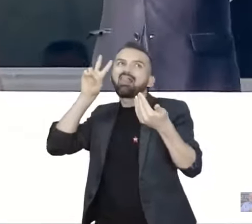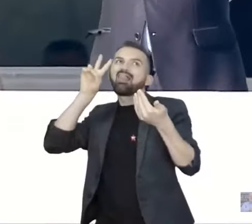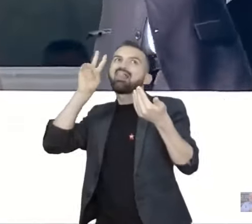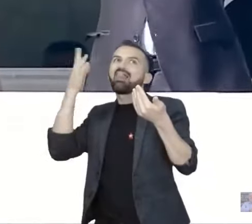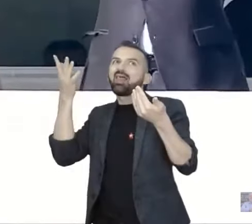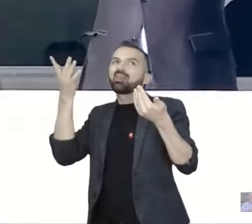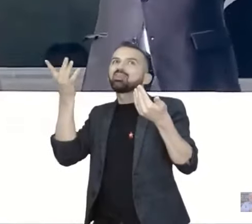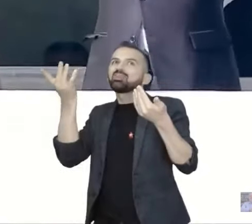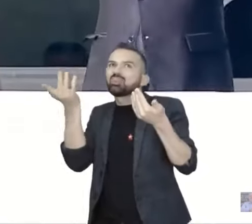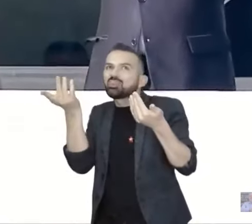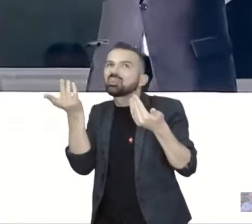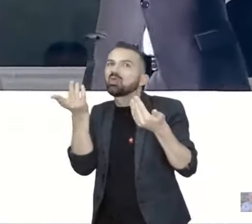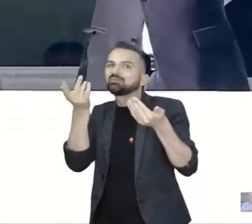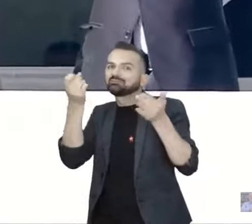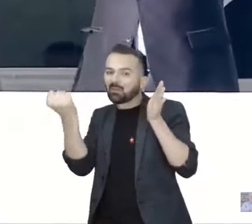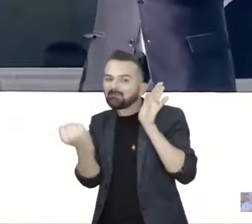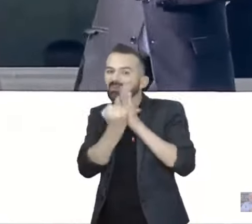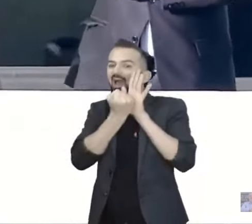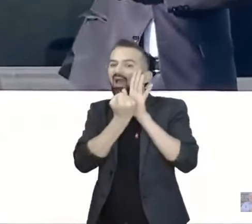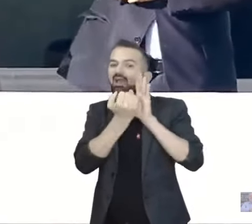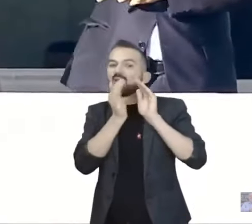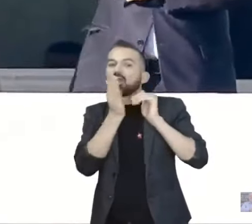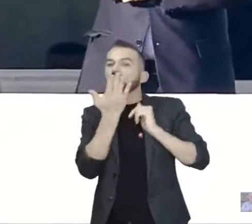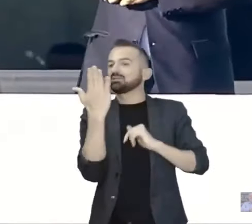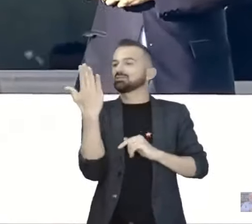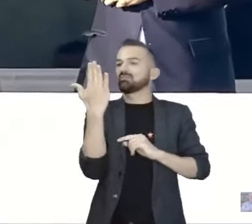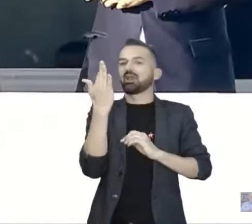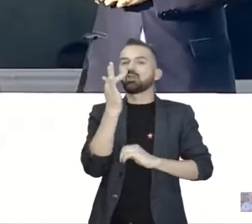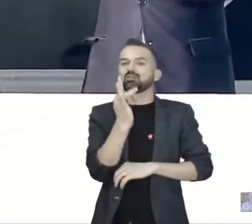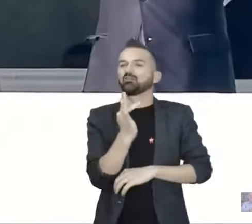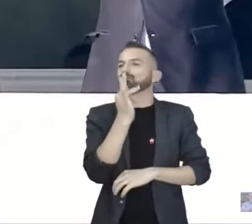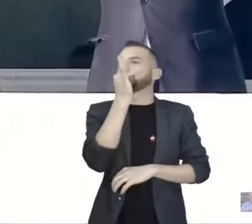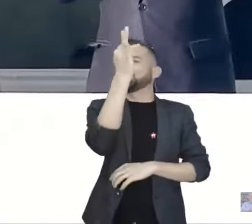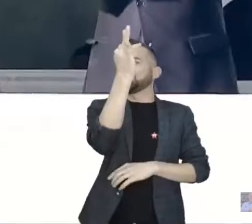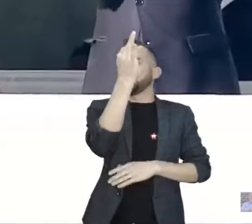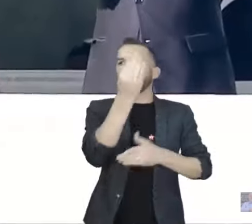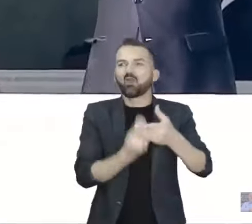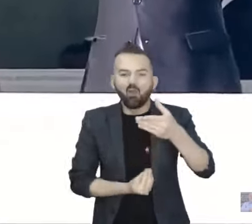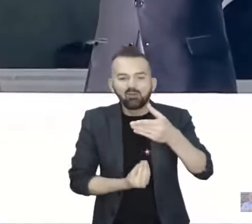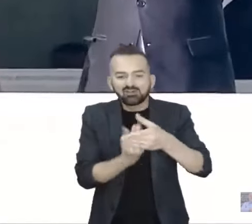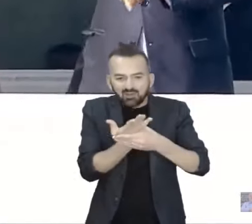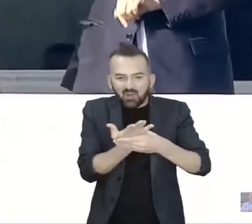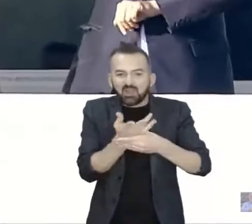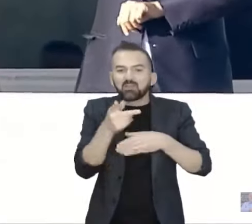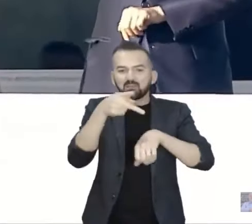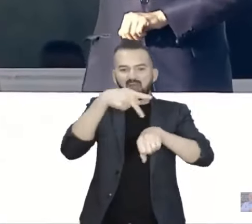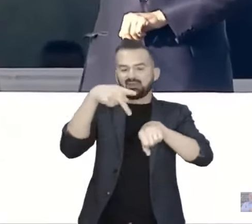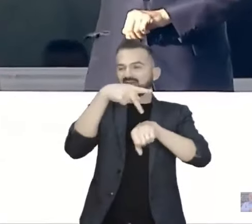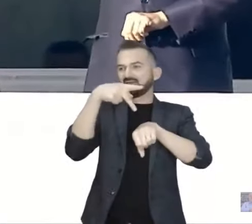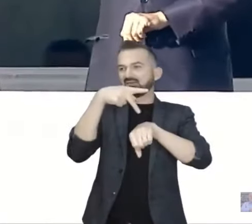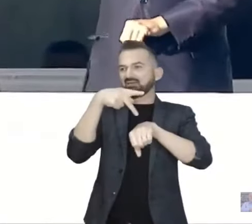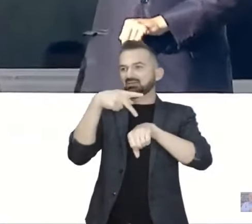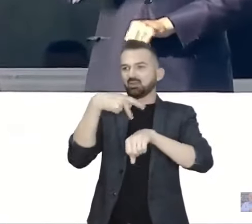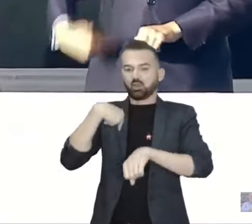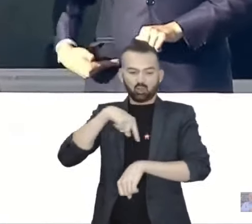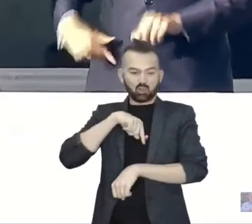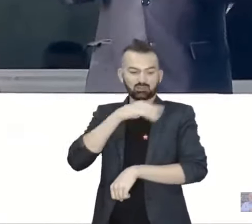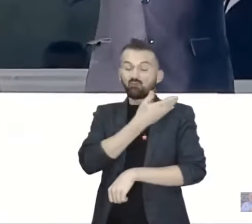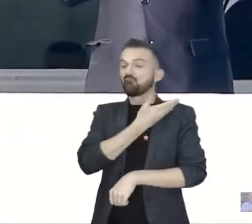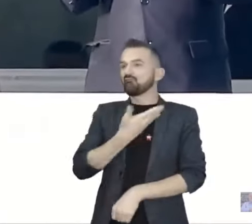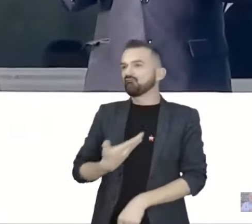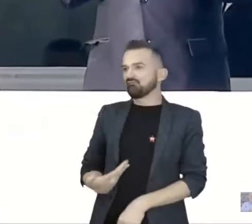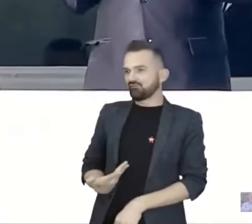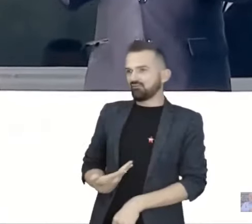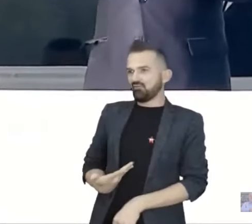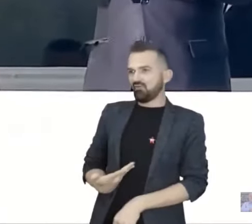sempre o espelho do futuro que vamos construir para este país. Em nossos governos, o Brasil